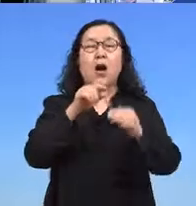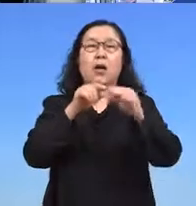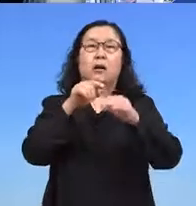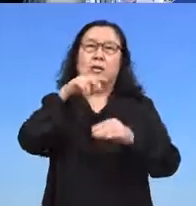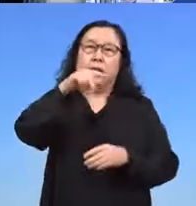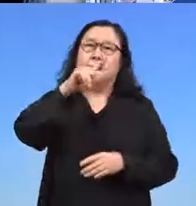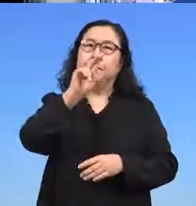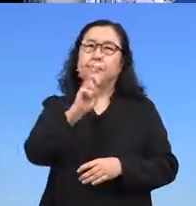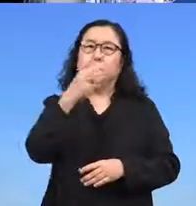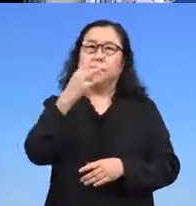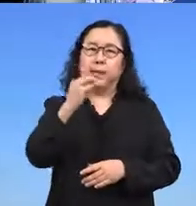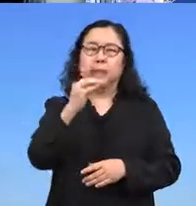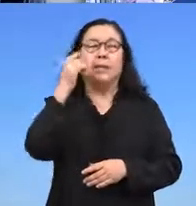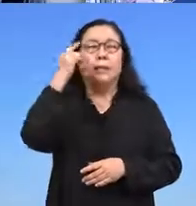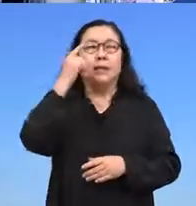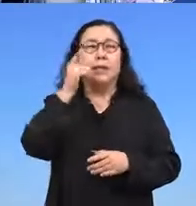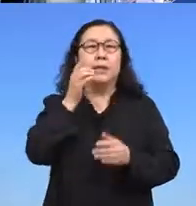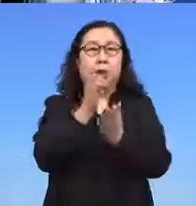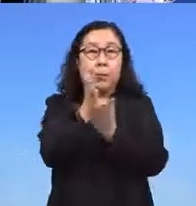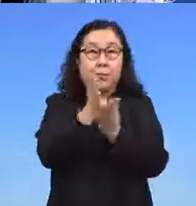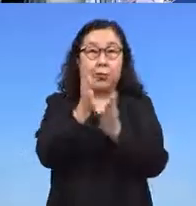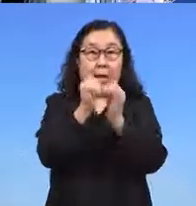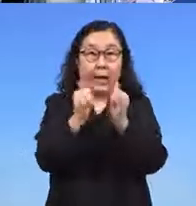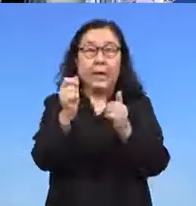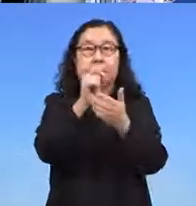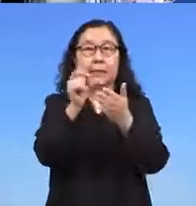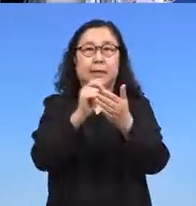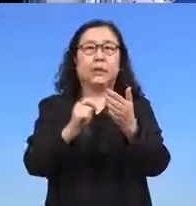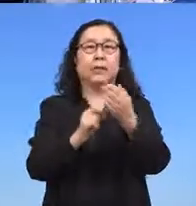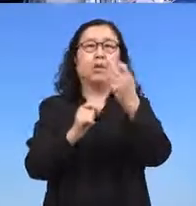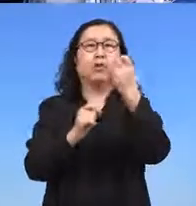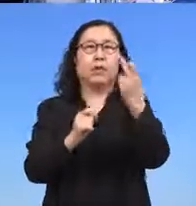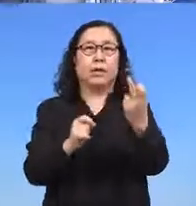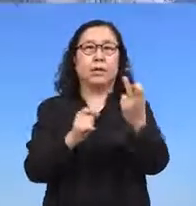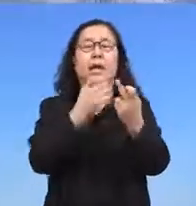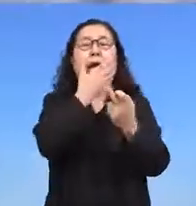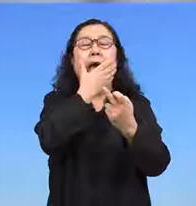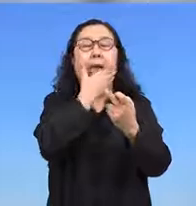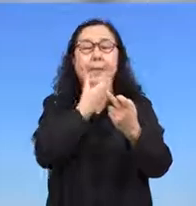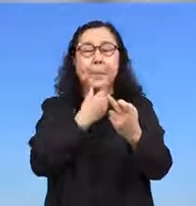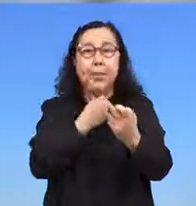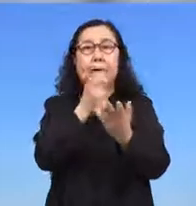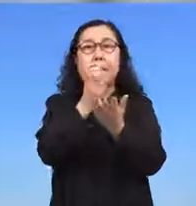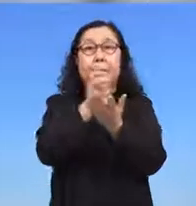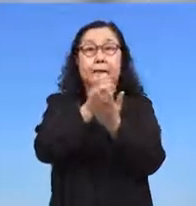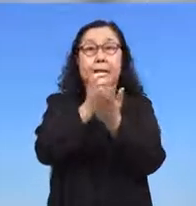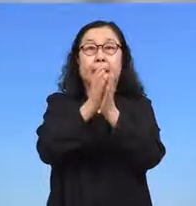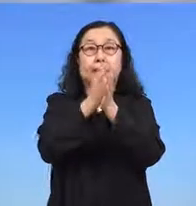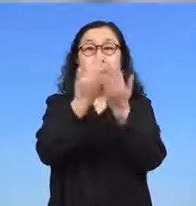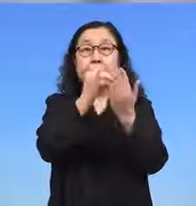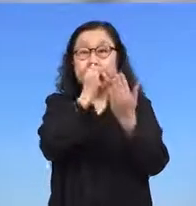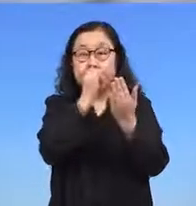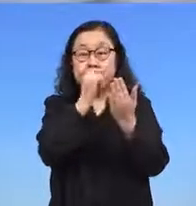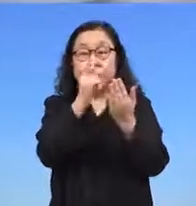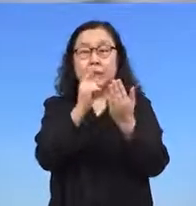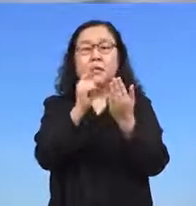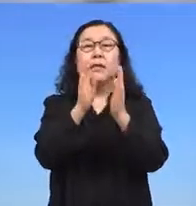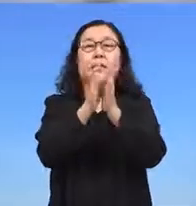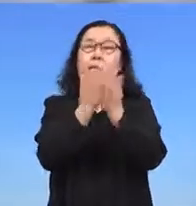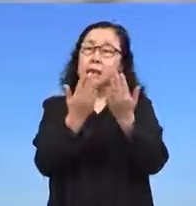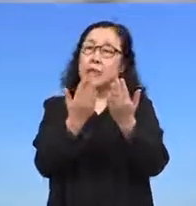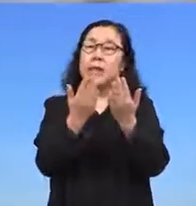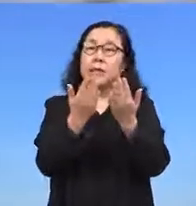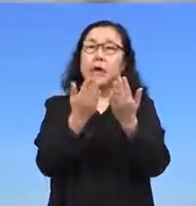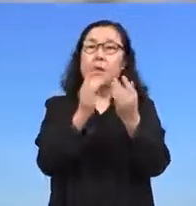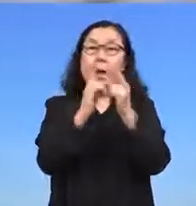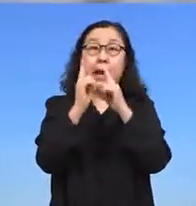신경심리학자가 쓴 12가지 행복의 법칙, 이런 제목의 책이 있는데요, 그 책에서 저자가 주장하는 것은 이